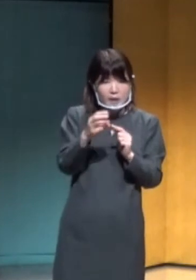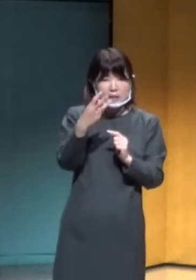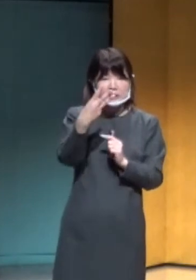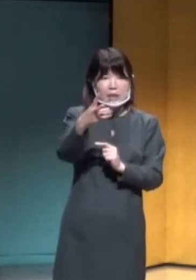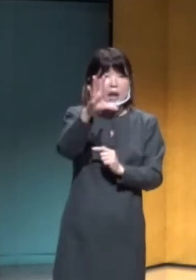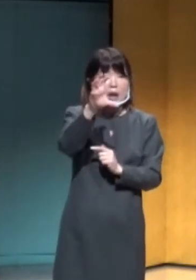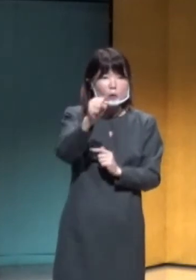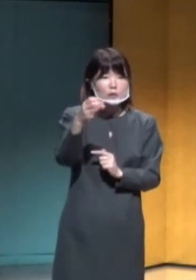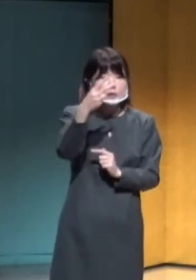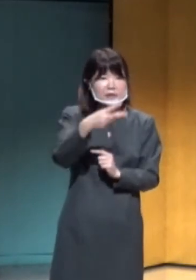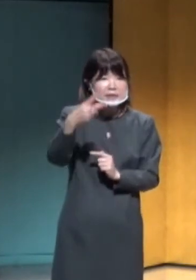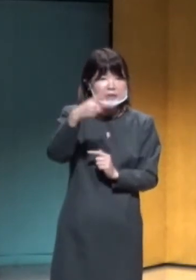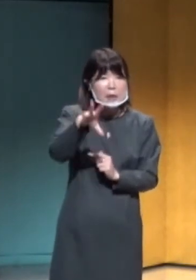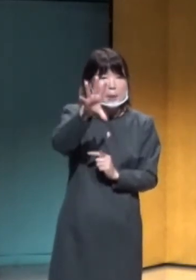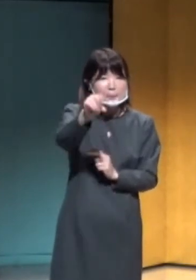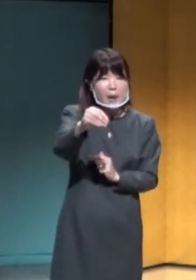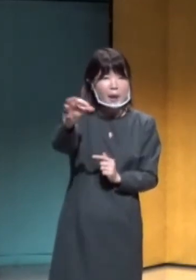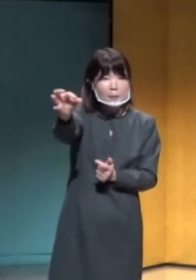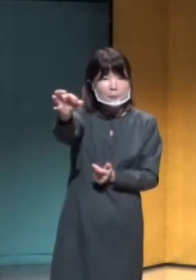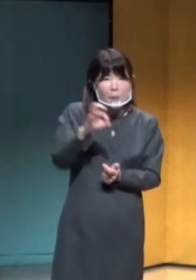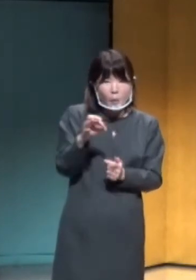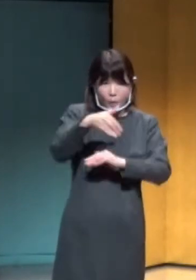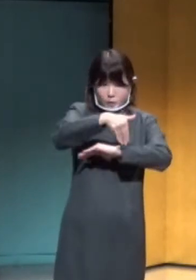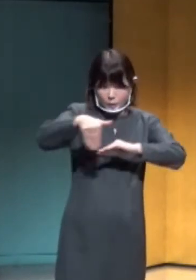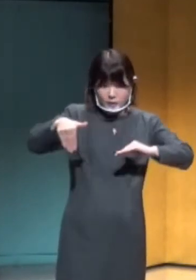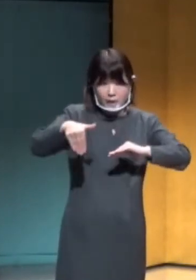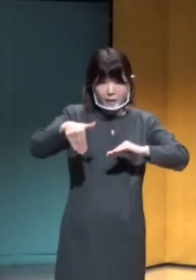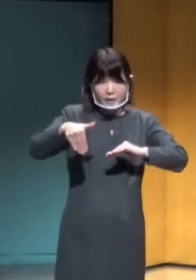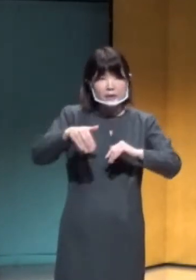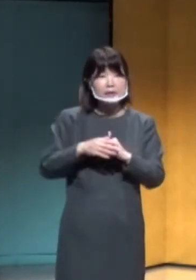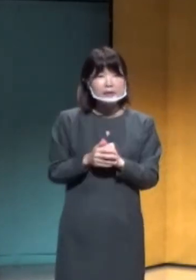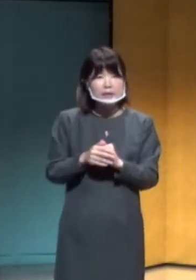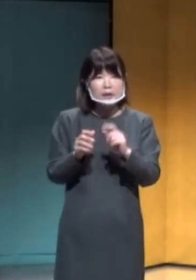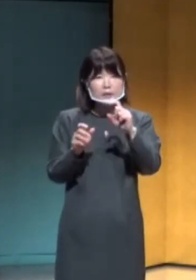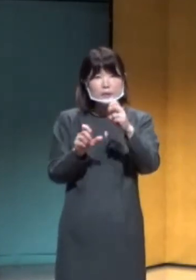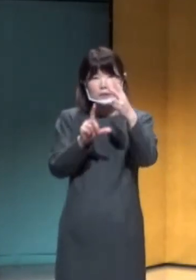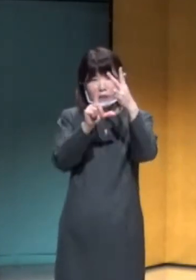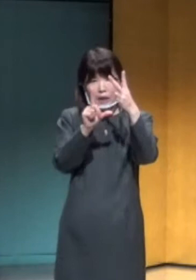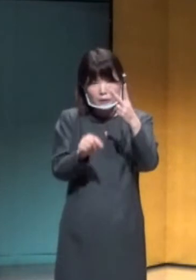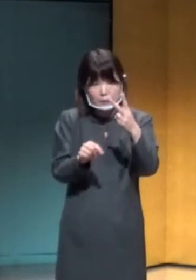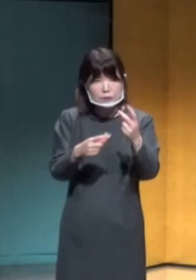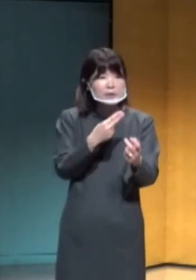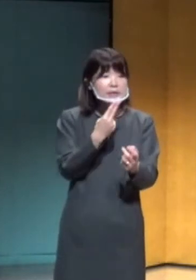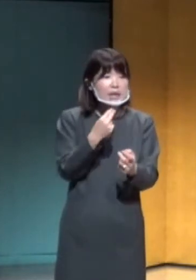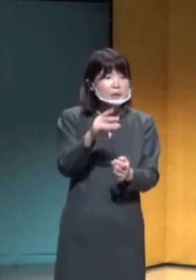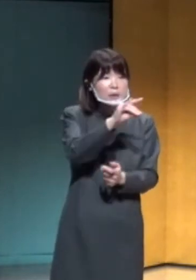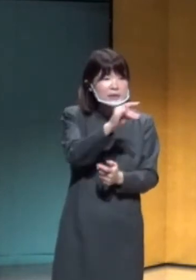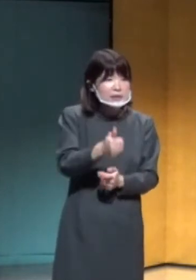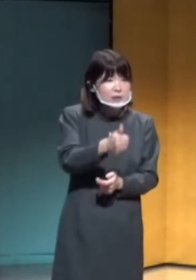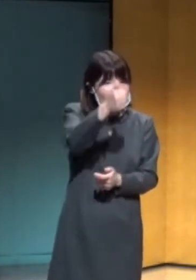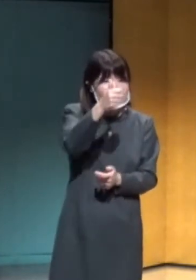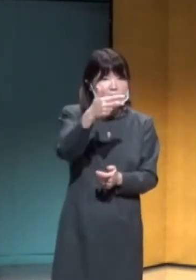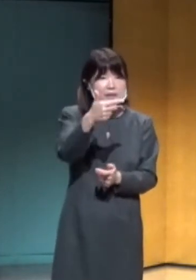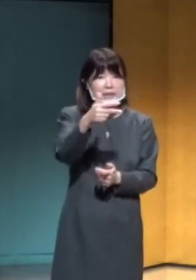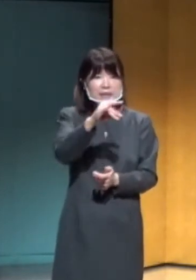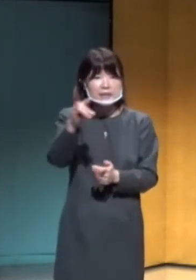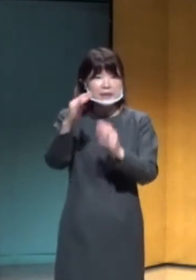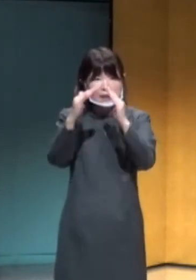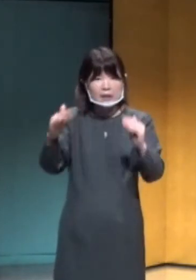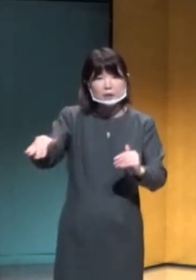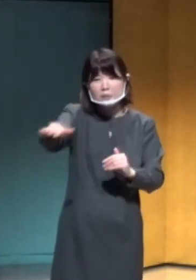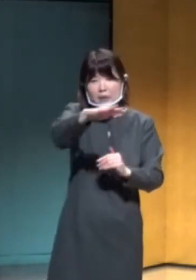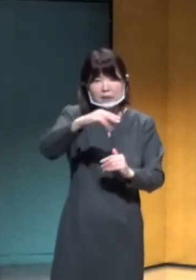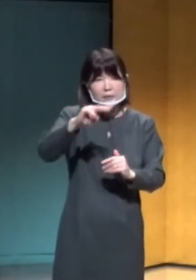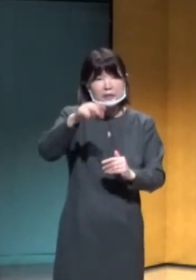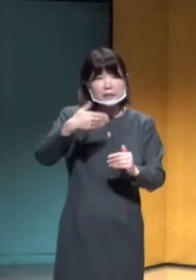するということでございます。また12月斉藤議長をはじめ市議会の皆さんにご理解をいただきまして、ま